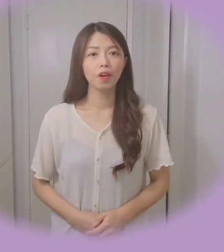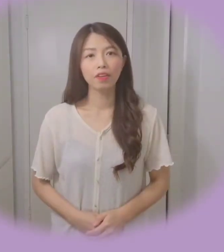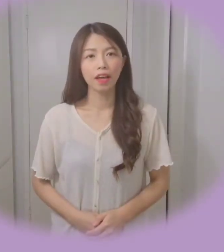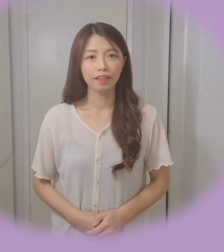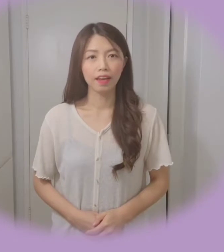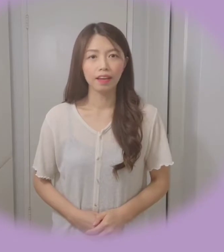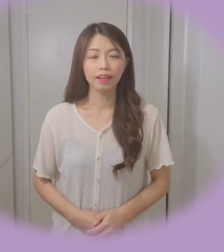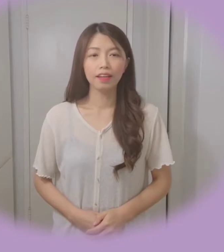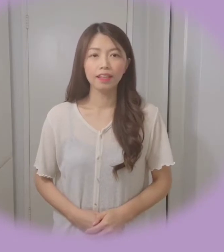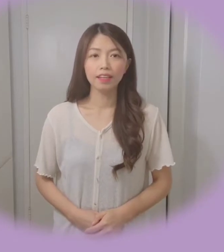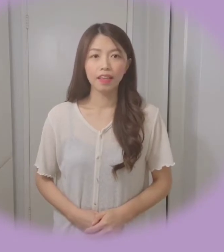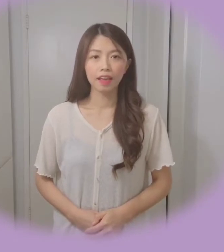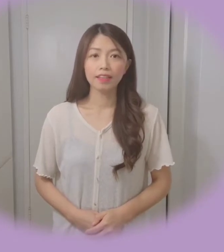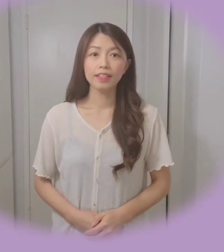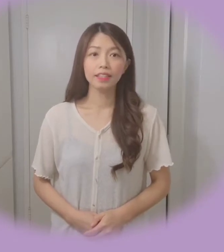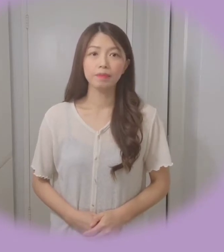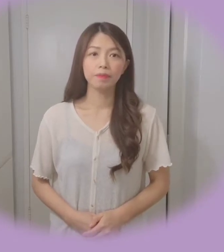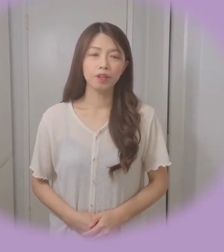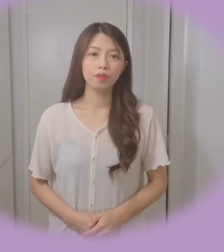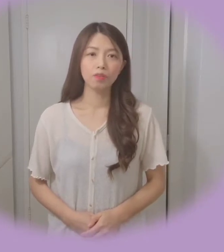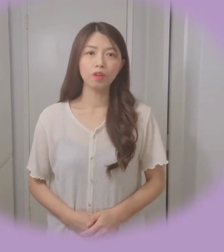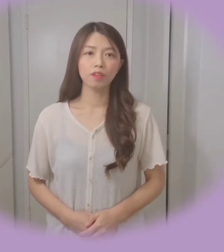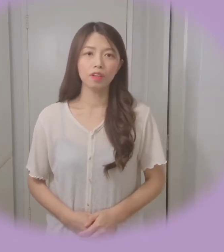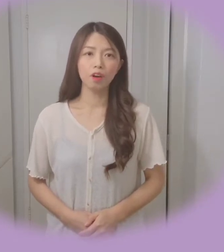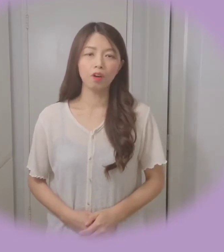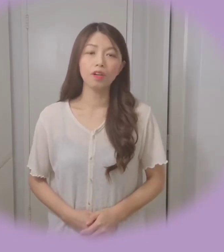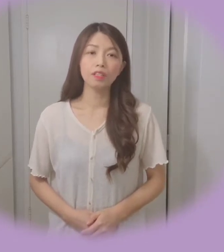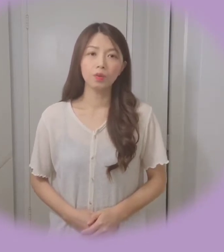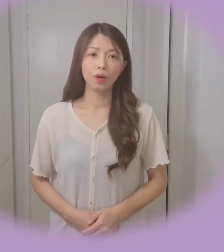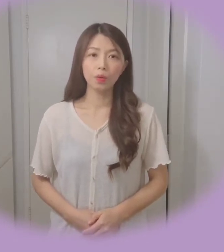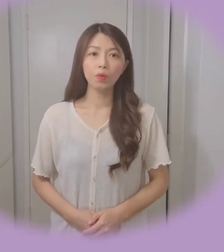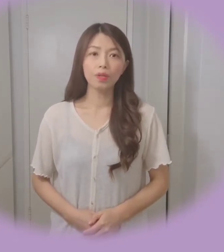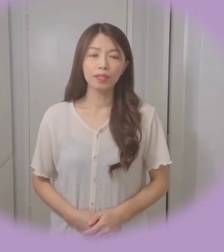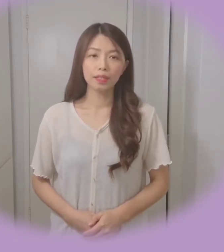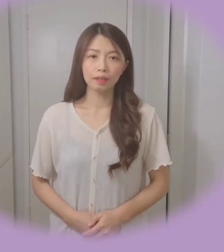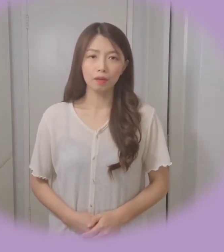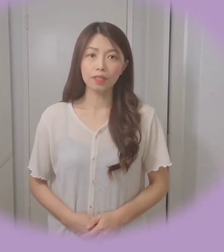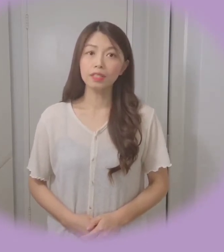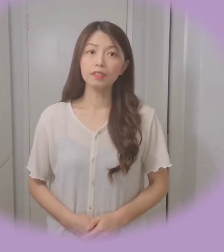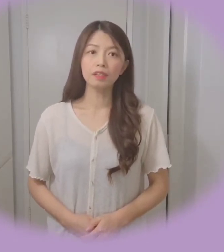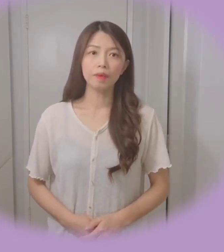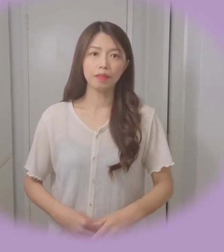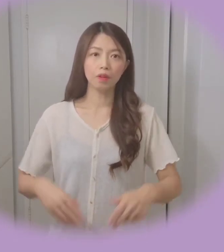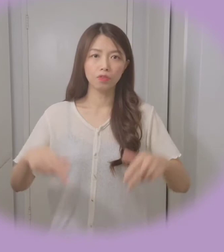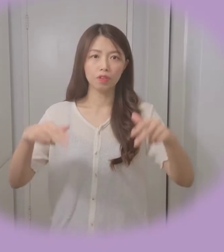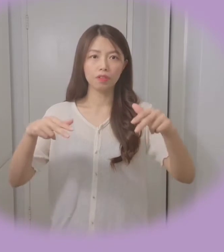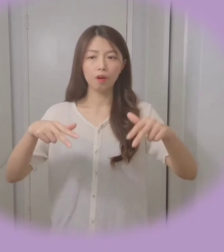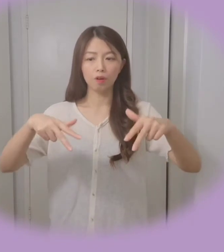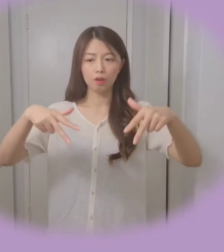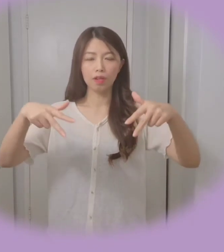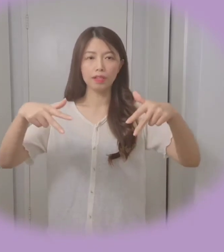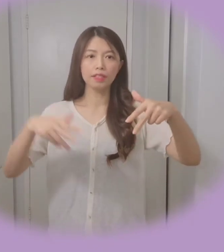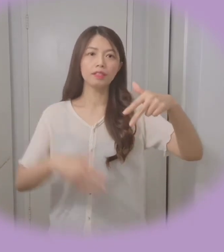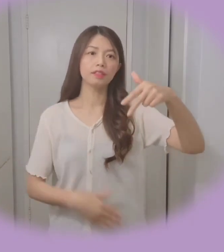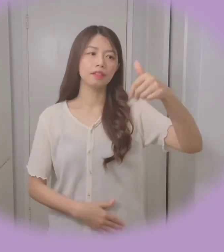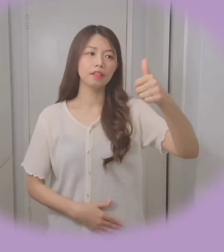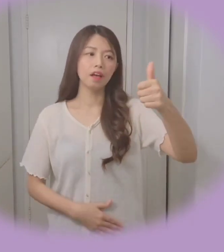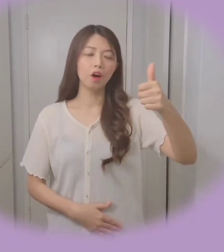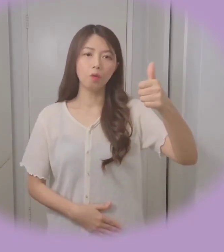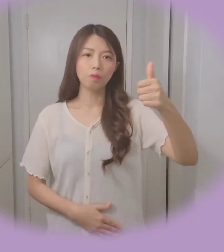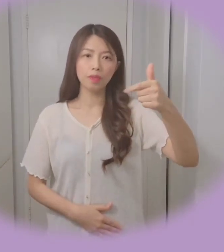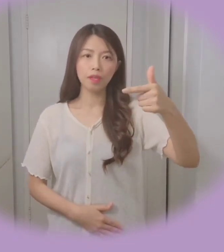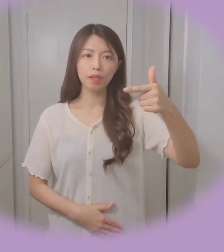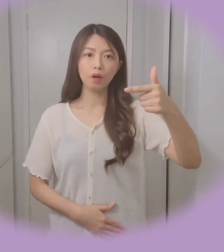이제는 미련이 아니야. 이제, 지금 이런 수어는요, 지화로 지읒을 만들어 주셔서,